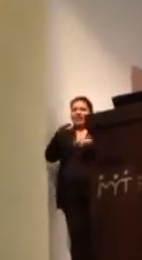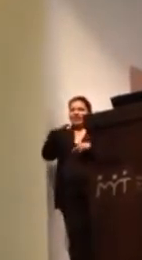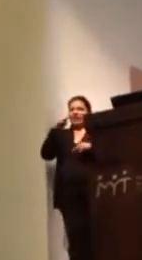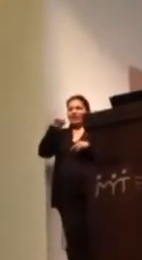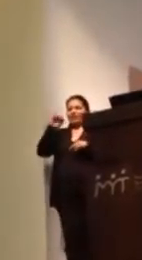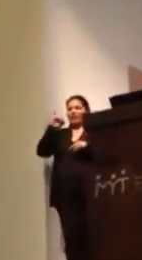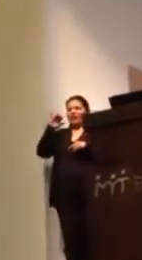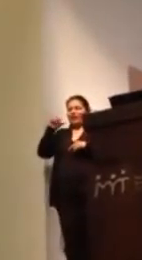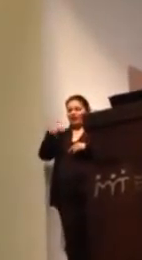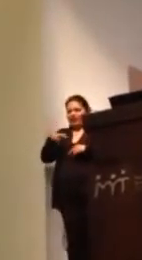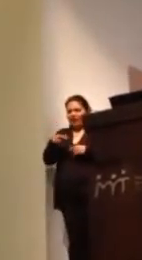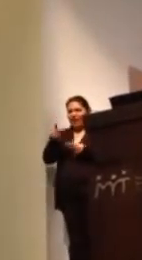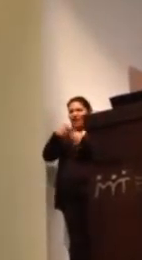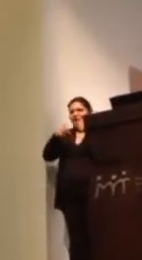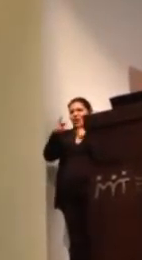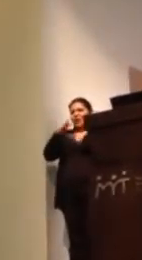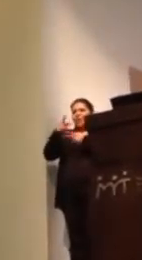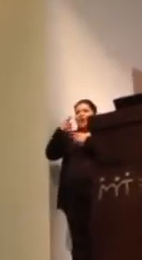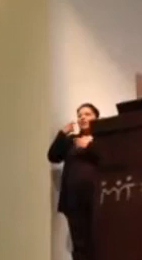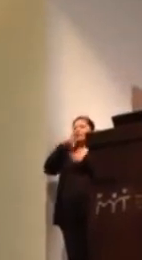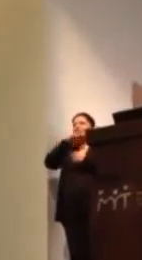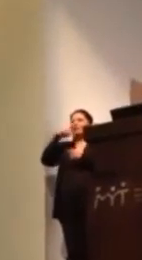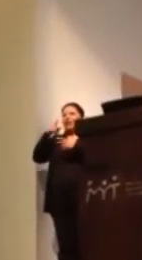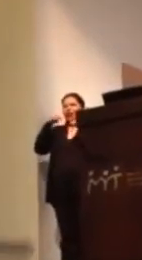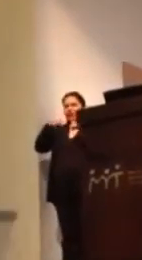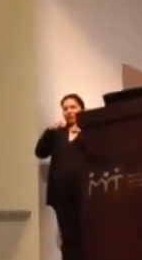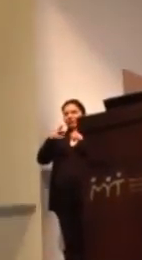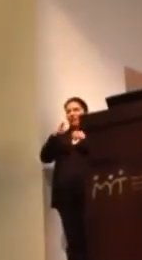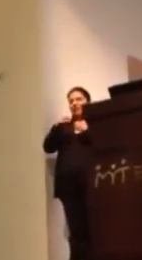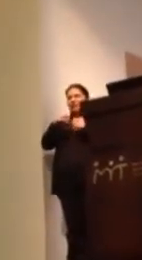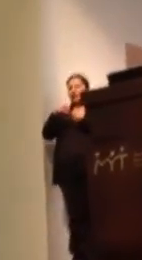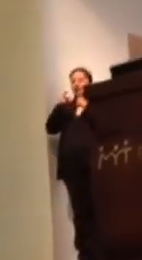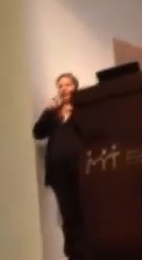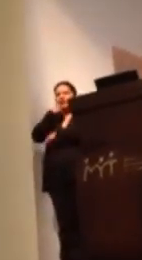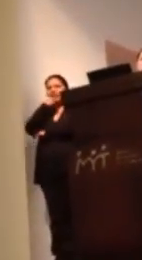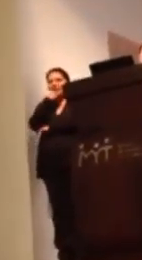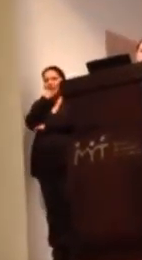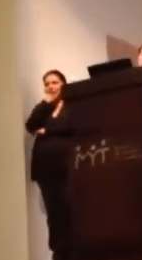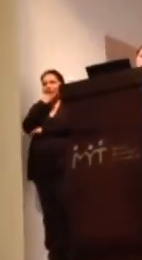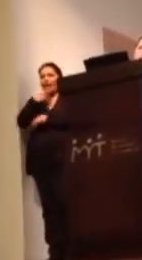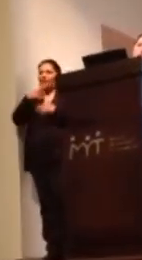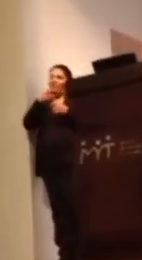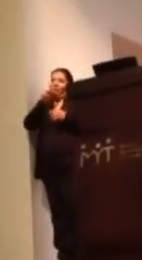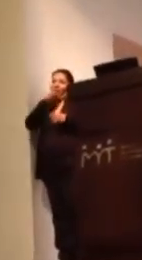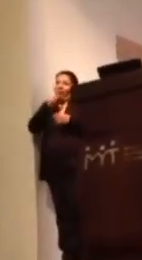a decir, ¿por qué no vine? Entonces a lo mejor pongo para estar en interesante y me aguanto.